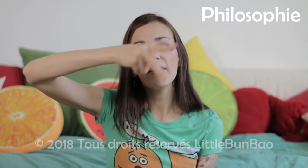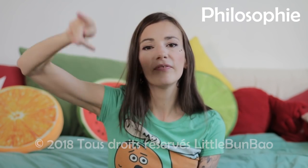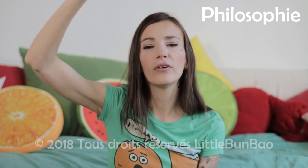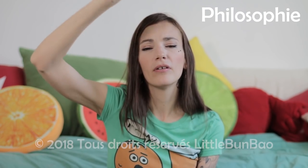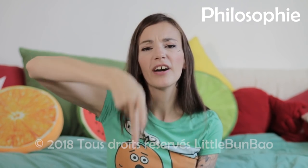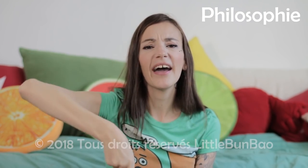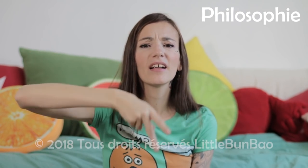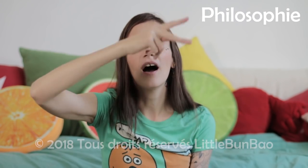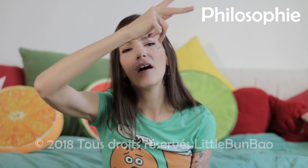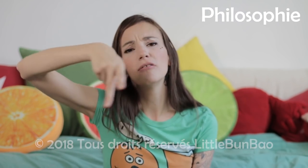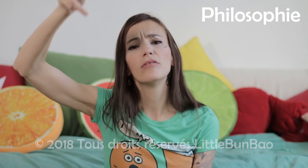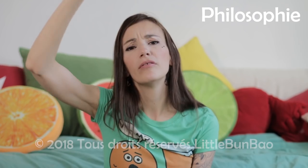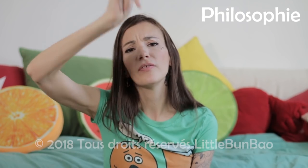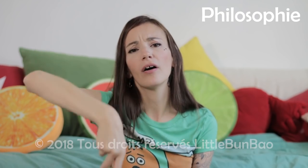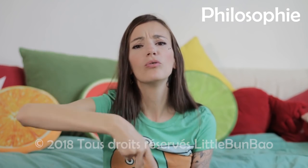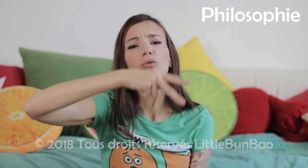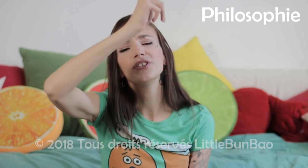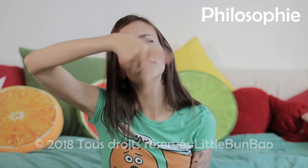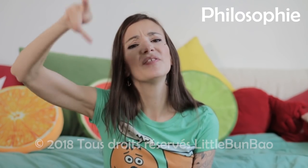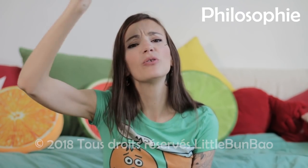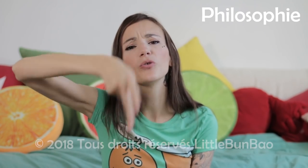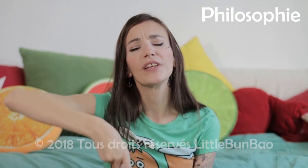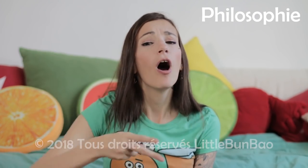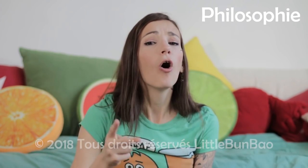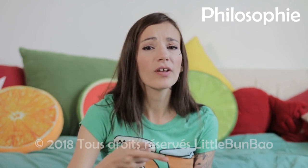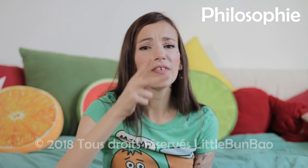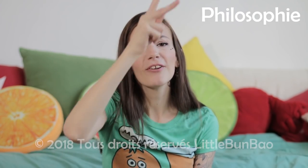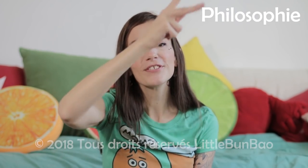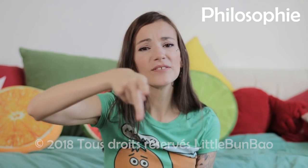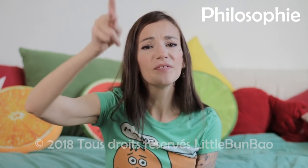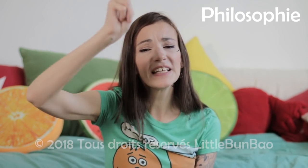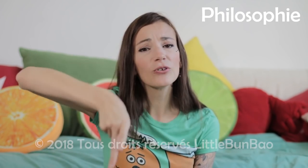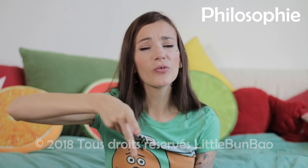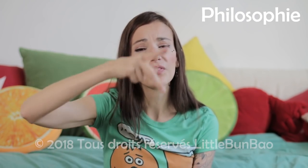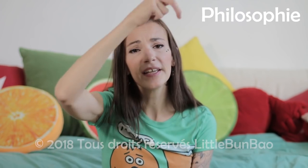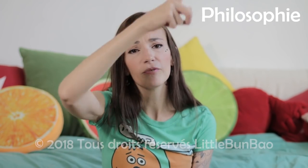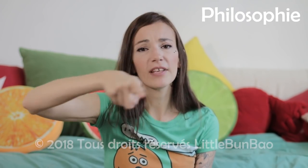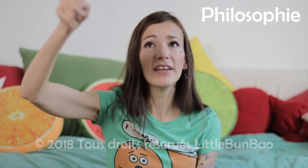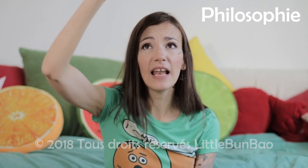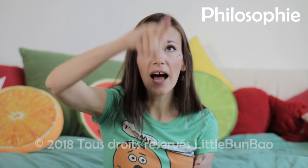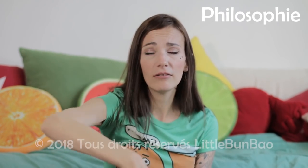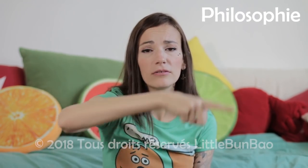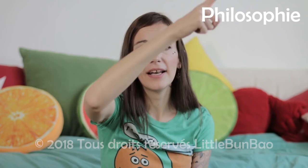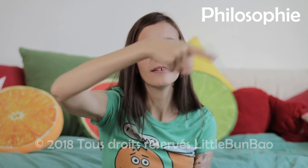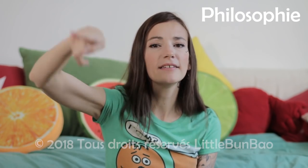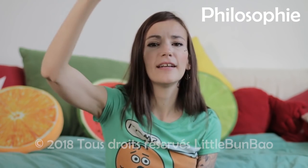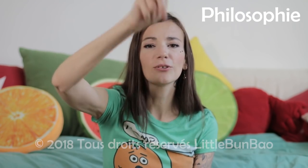F grec là, enfin le signe philosophie. On vient faire le signe philosophie, vous savez là, voilà, hein, la lettre